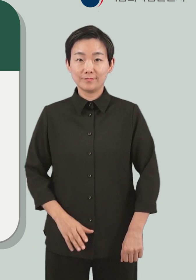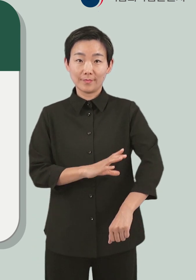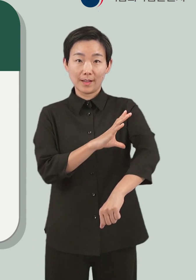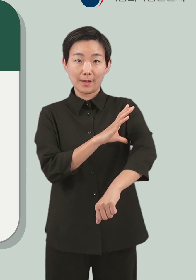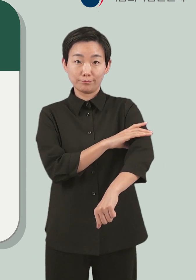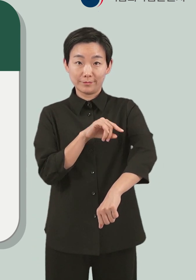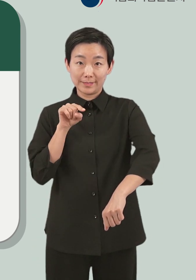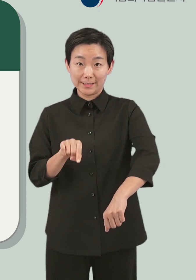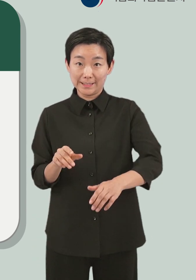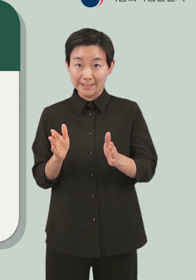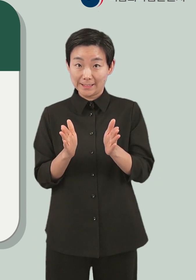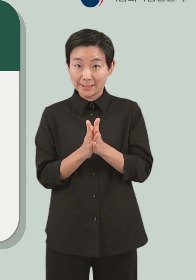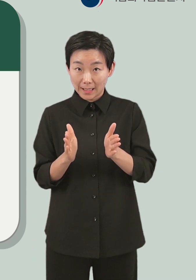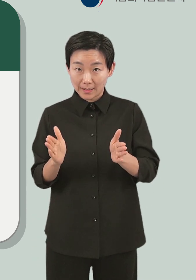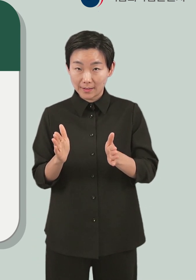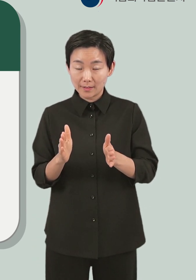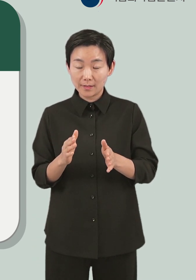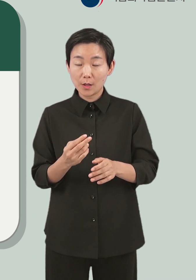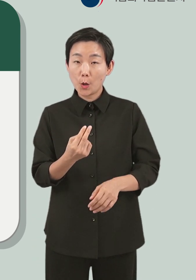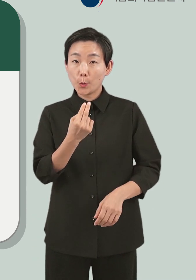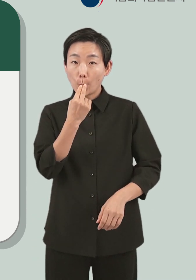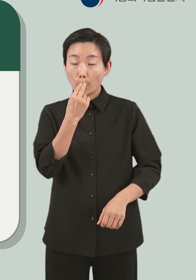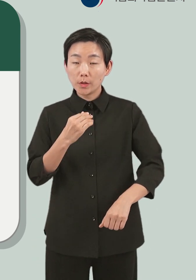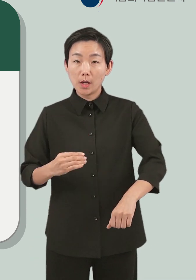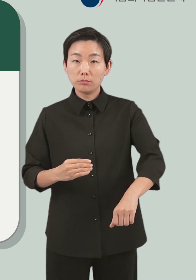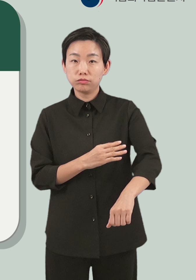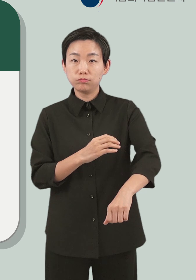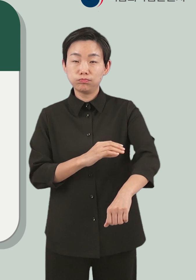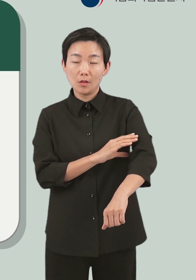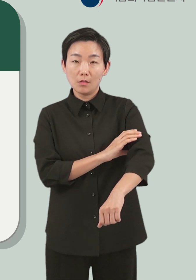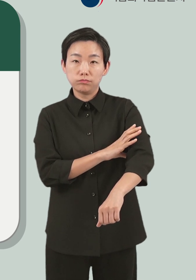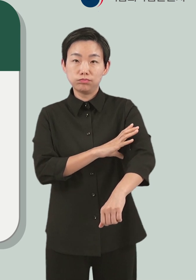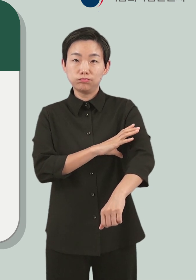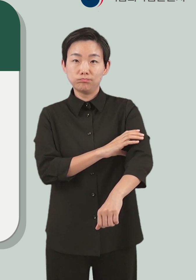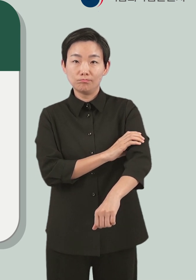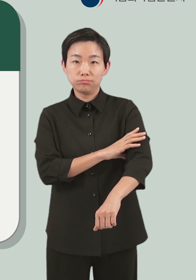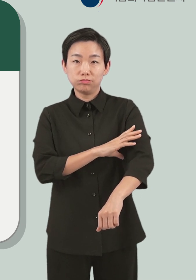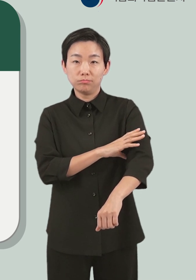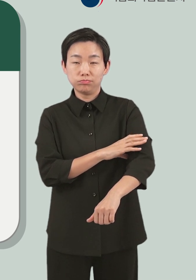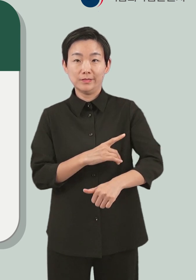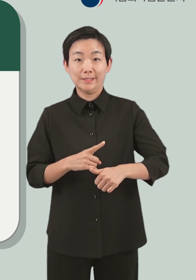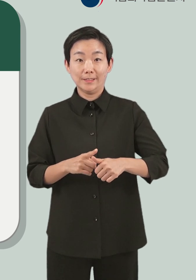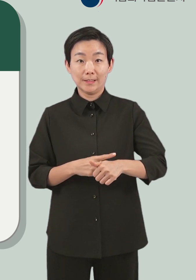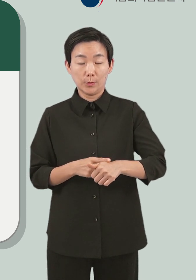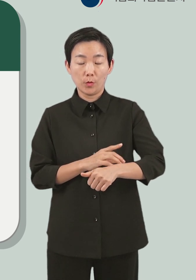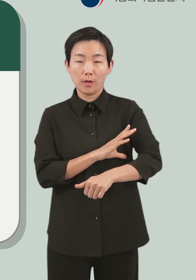공기를 자동으로 넣어 압력을 조절한 뒤 혈압과 심박수를 표시합니다.